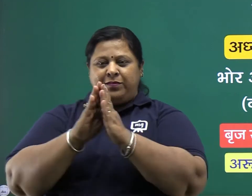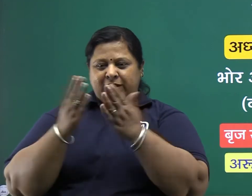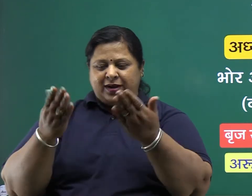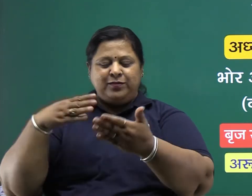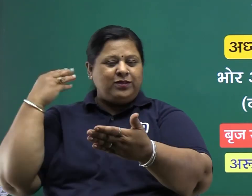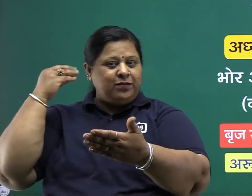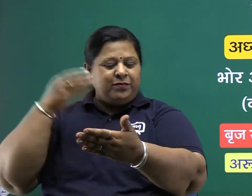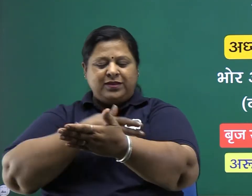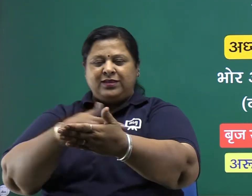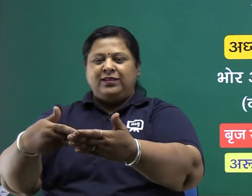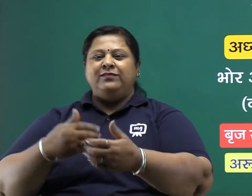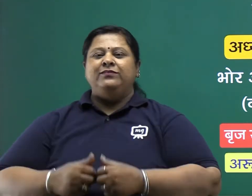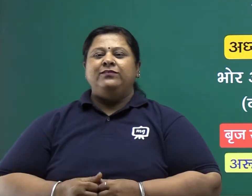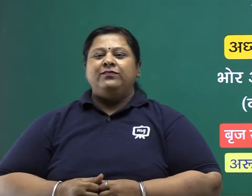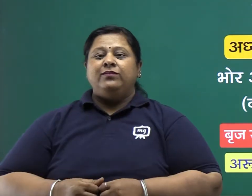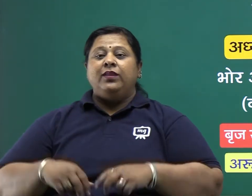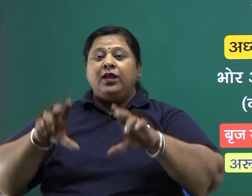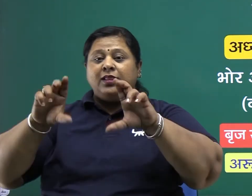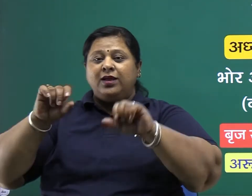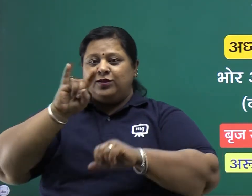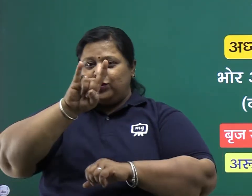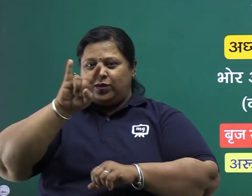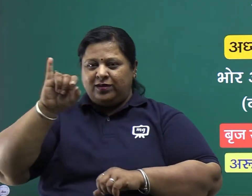वसंत के अध्याय 16